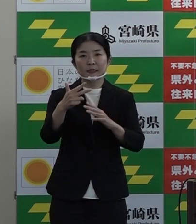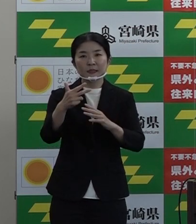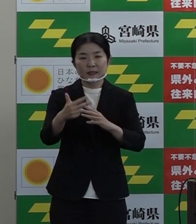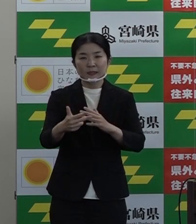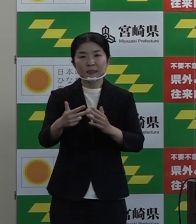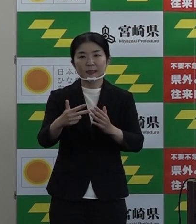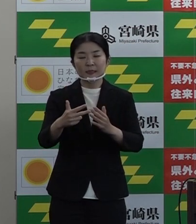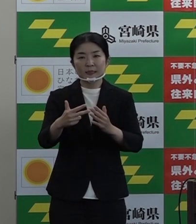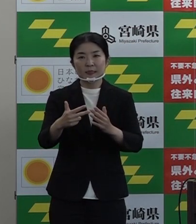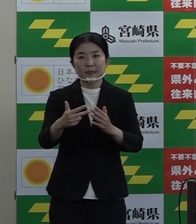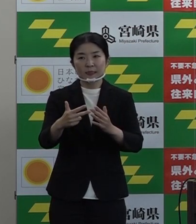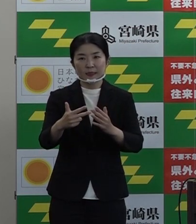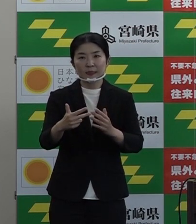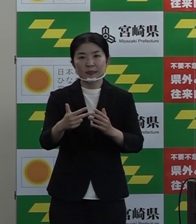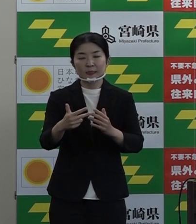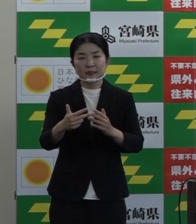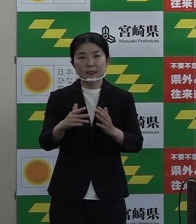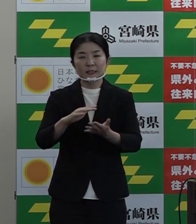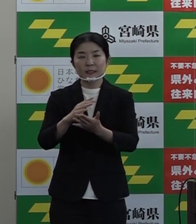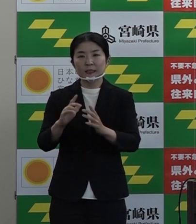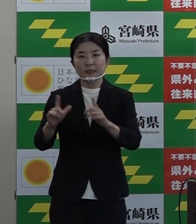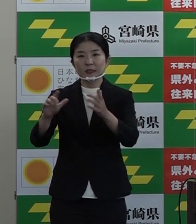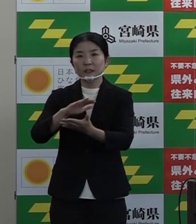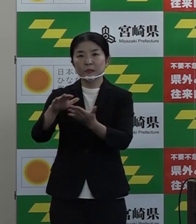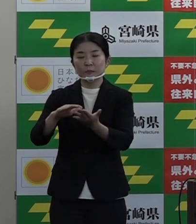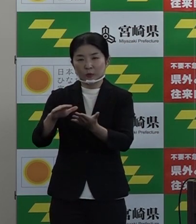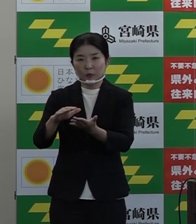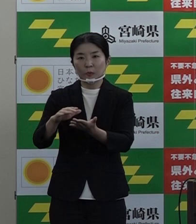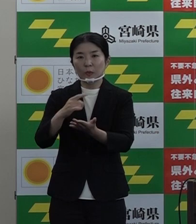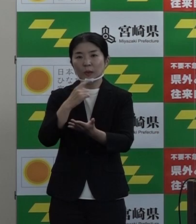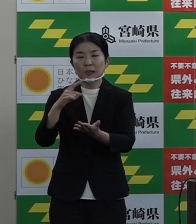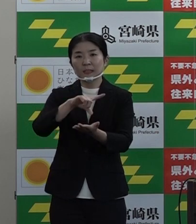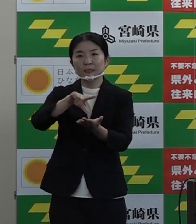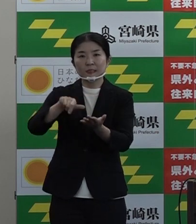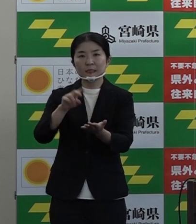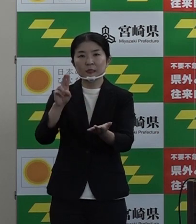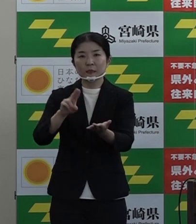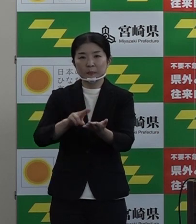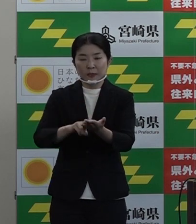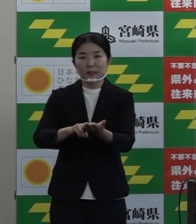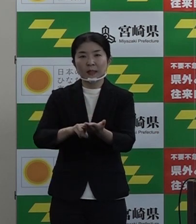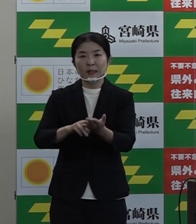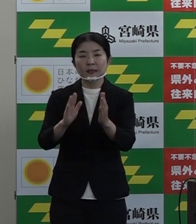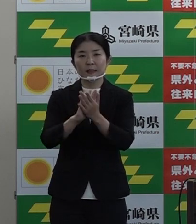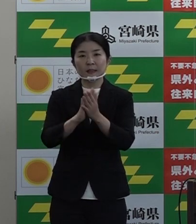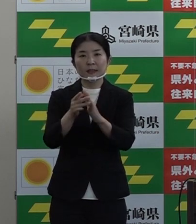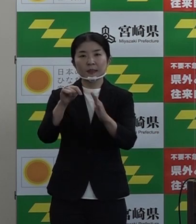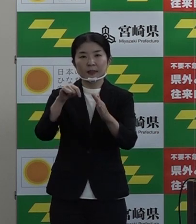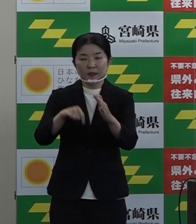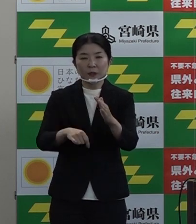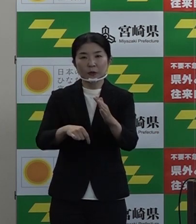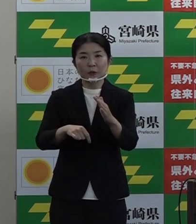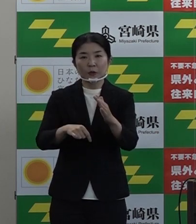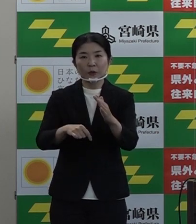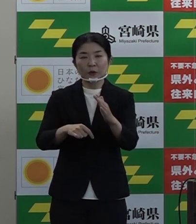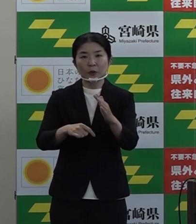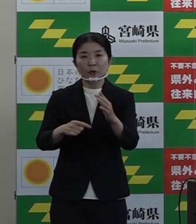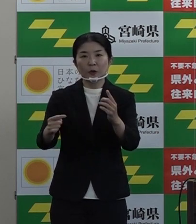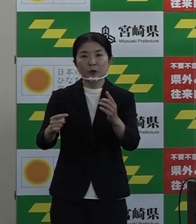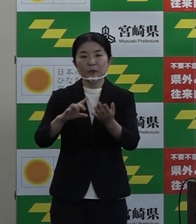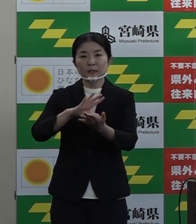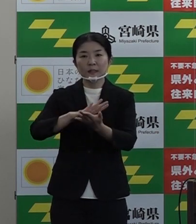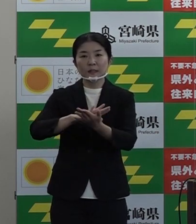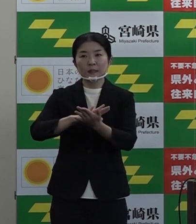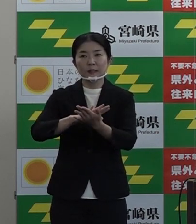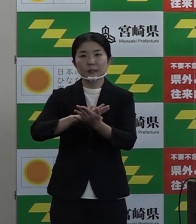県域、宮崎、東丸県域を赤県域にするということで、県内での移動ですよね、